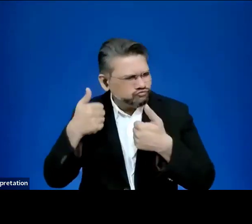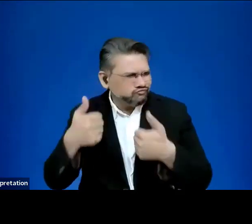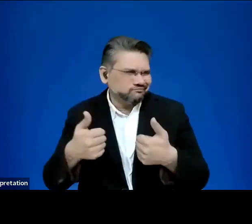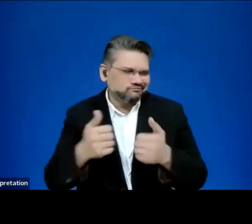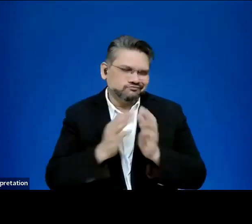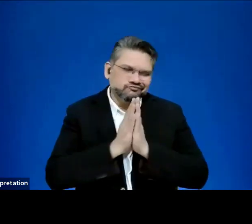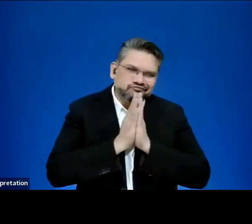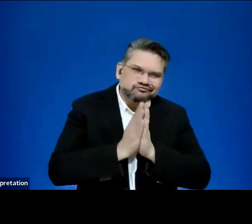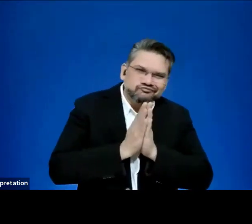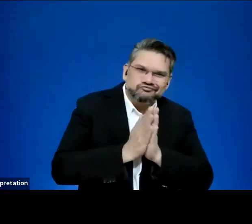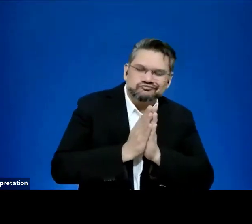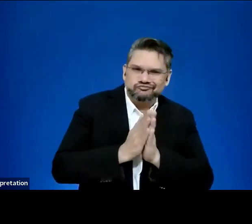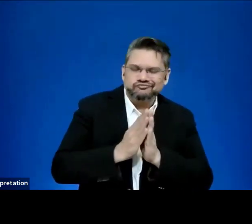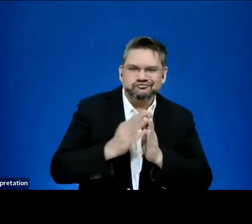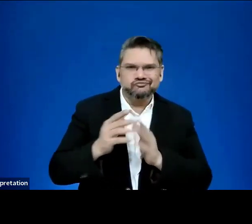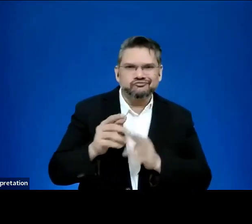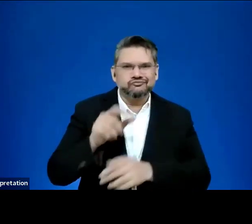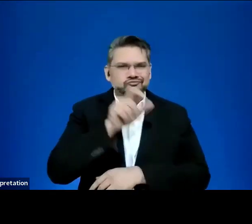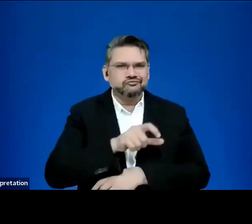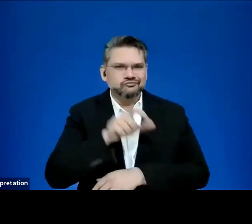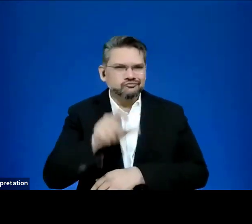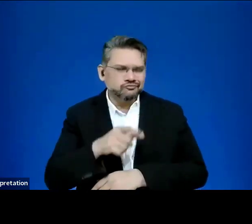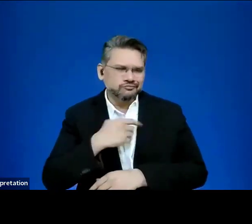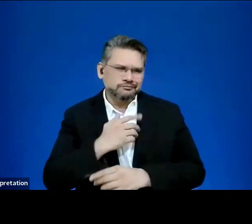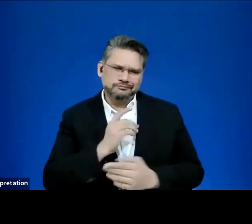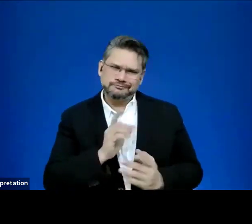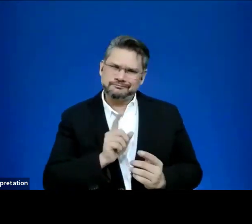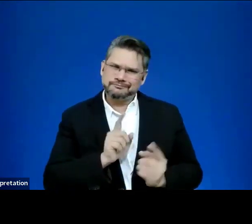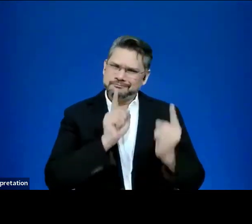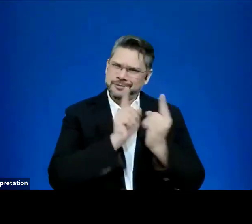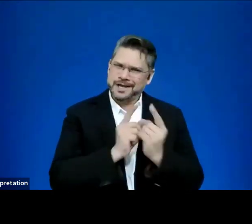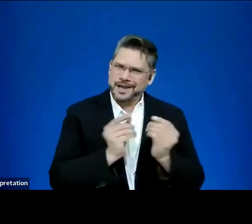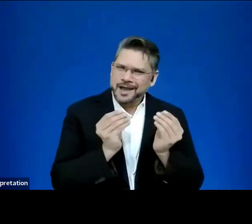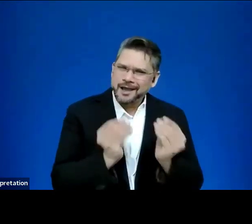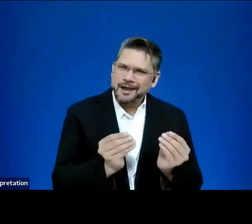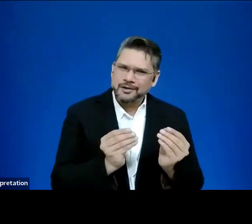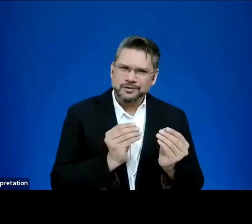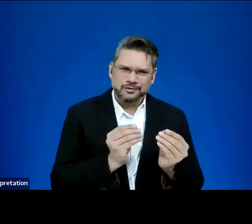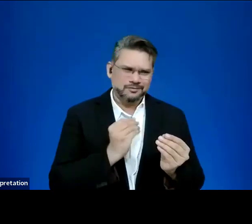她是一个非常有智慧的女性。